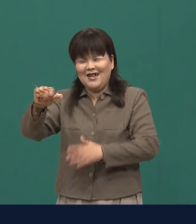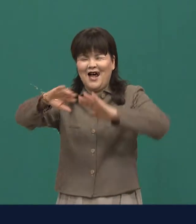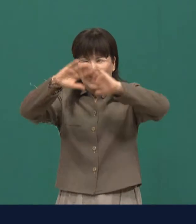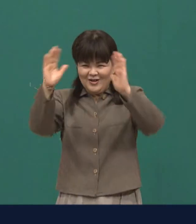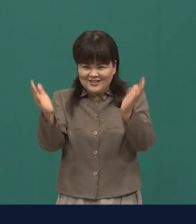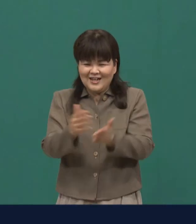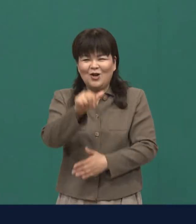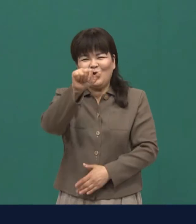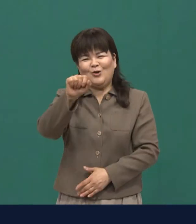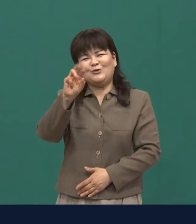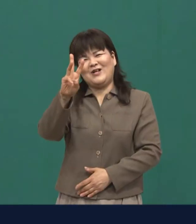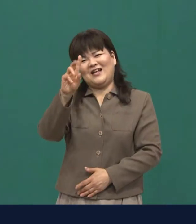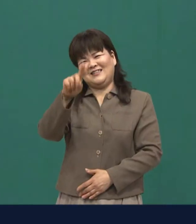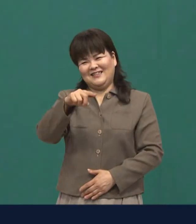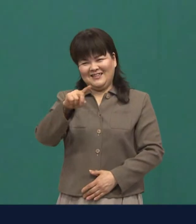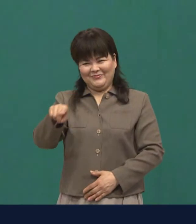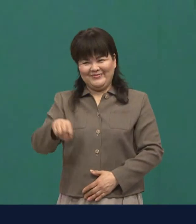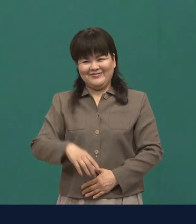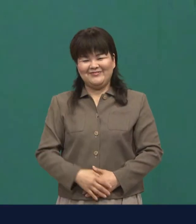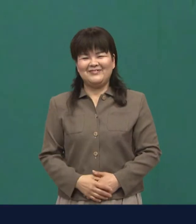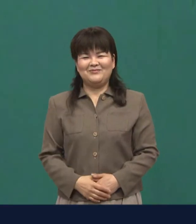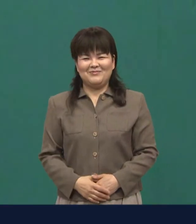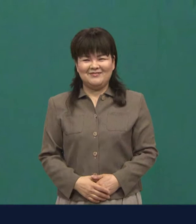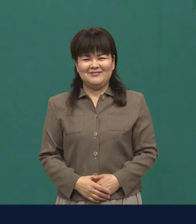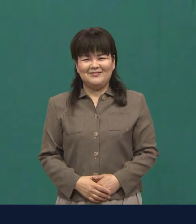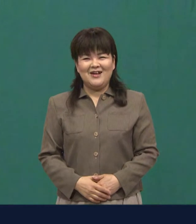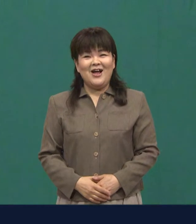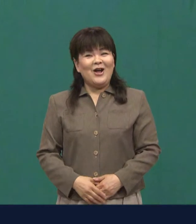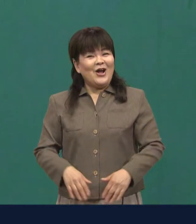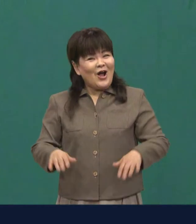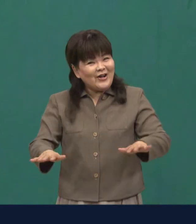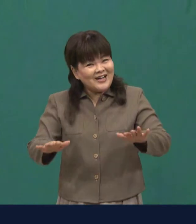の合わせて53人となっています。